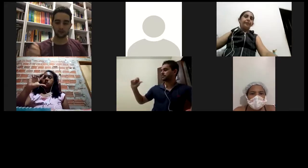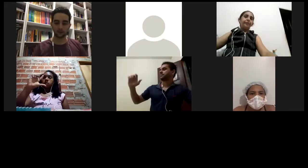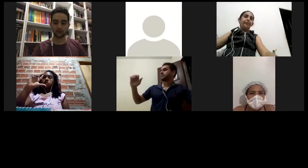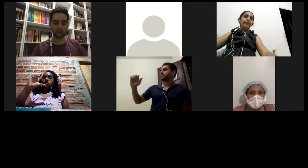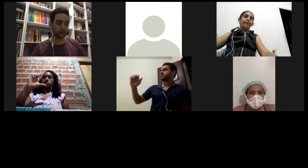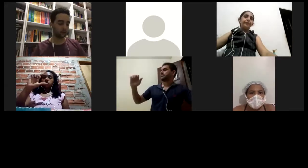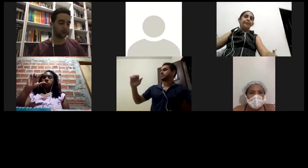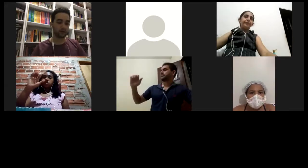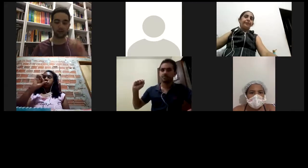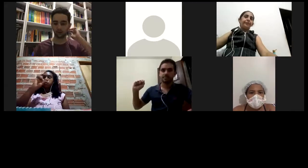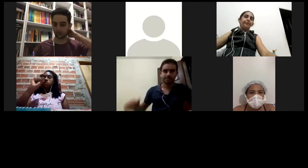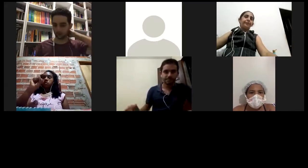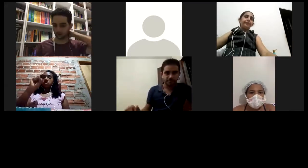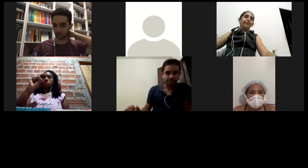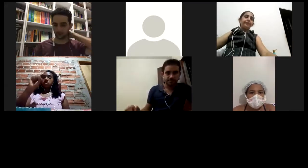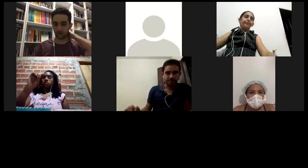Certo.